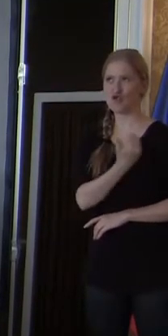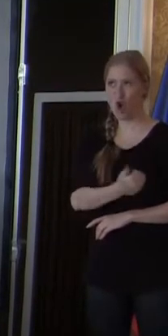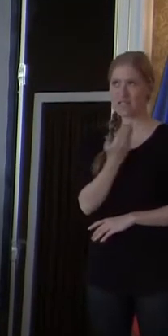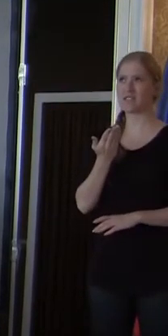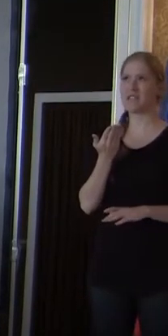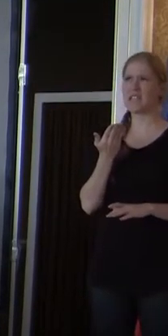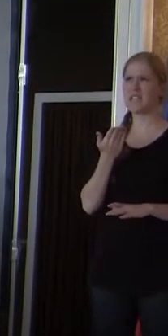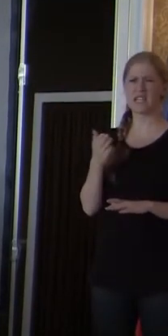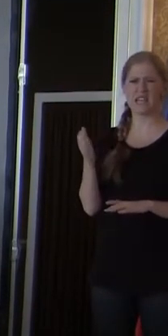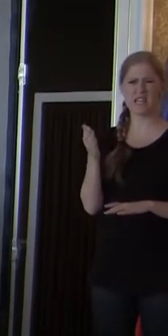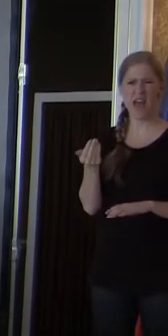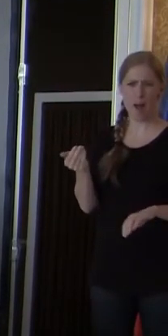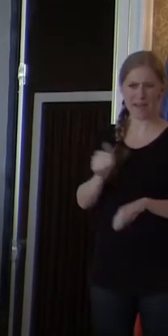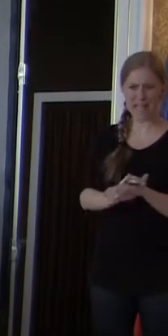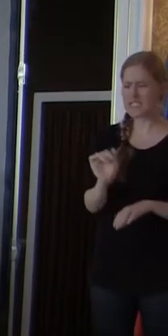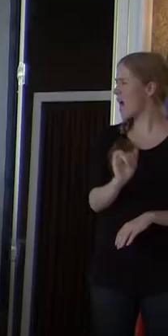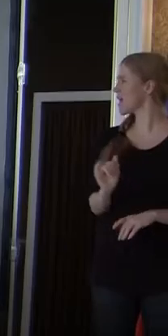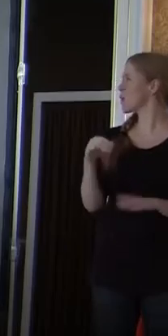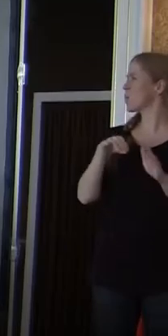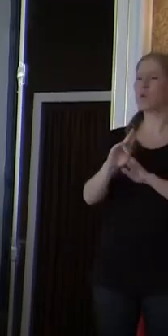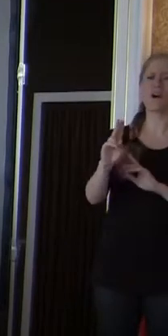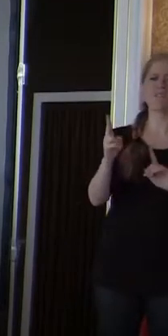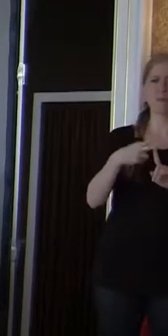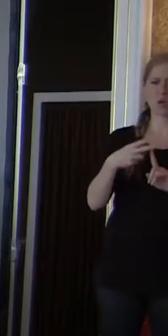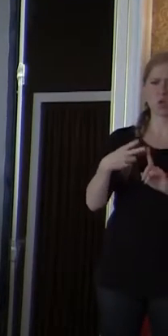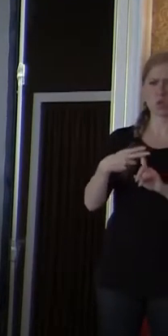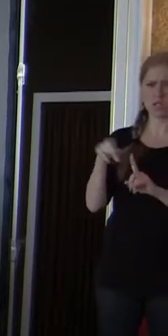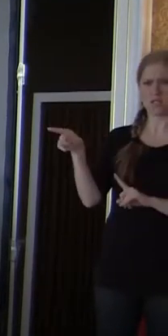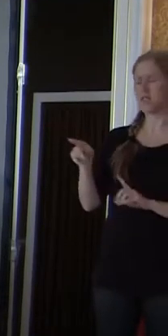odpustit, tohle pana náměstku Jaroslav Fidrmuc, kterého vítám. Vedle něj,